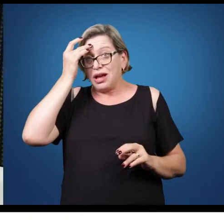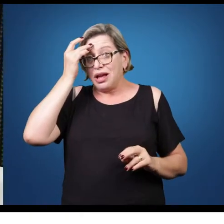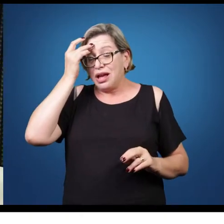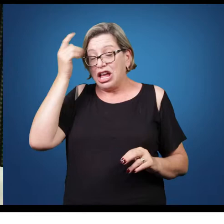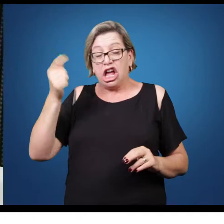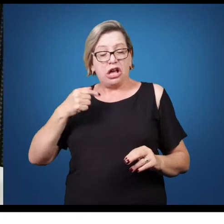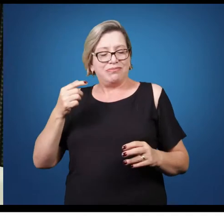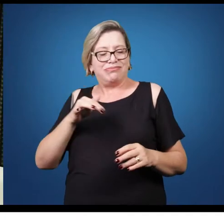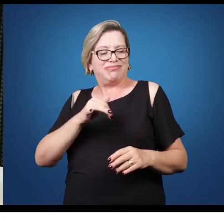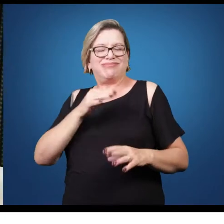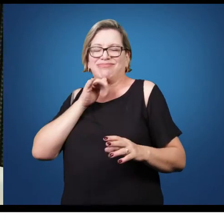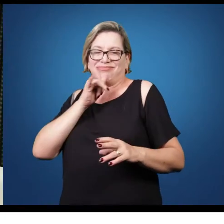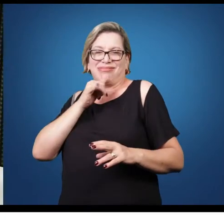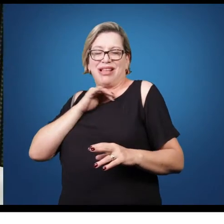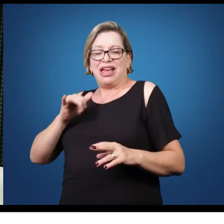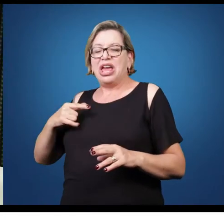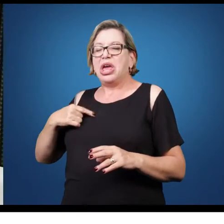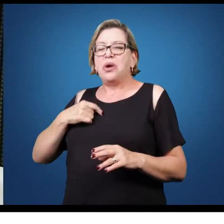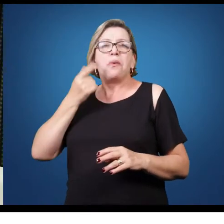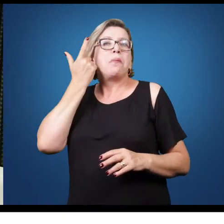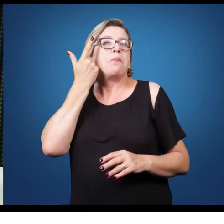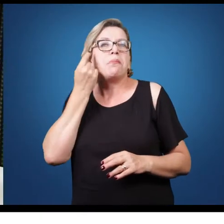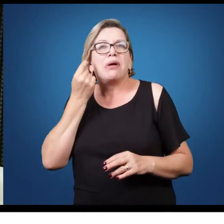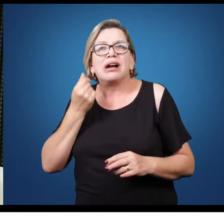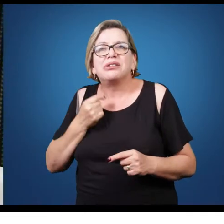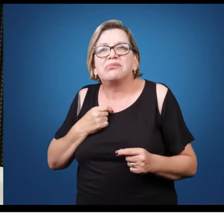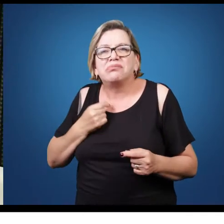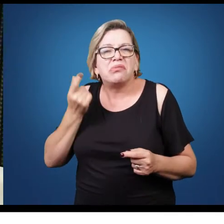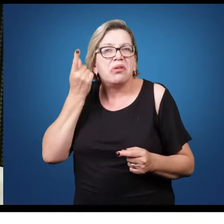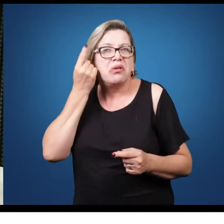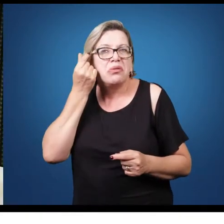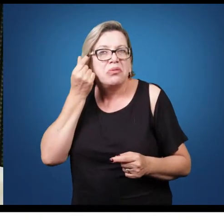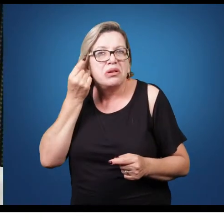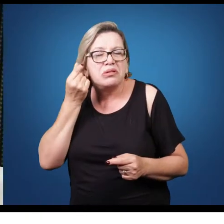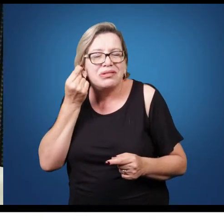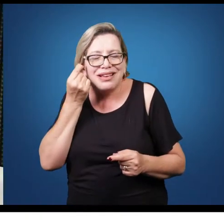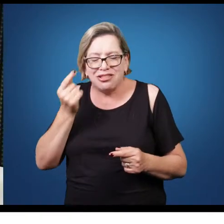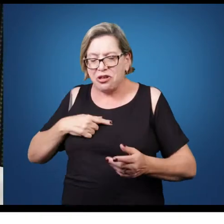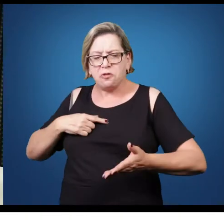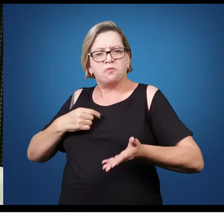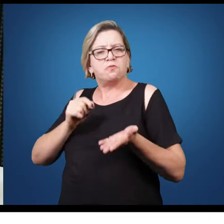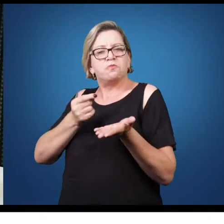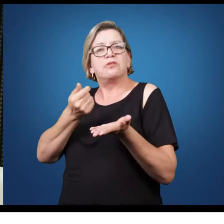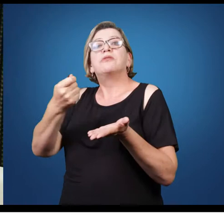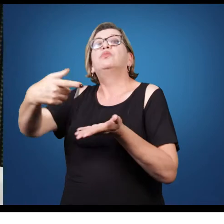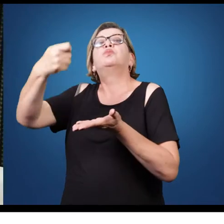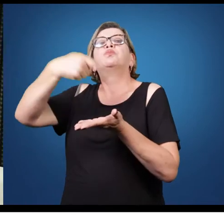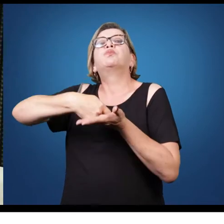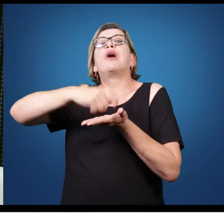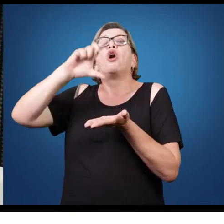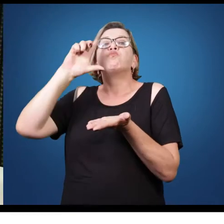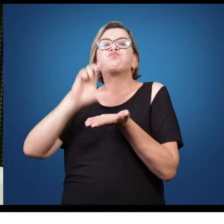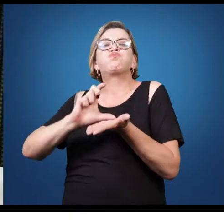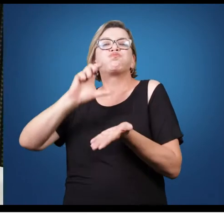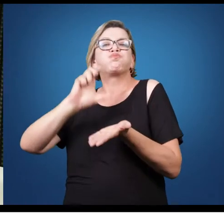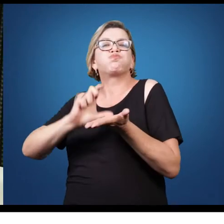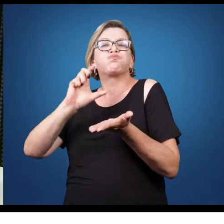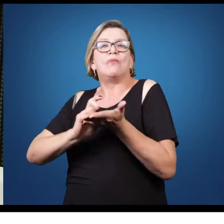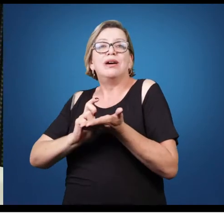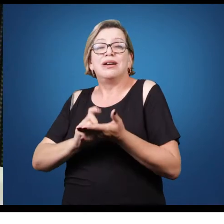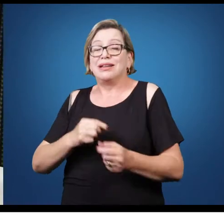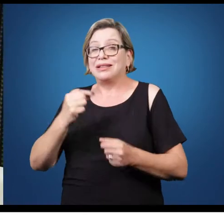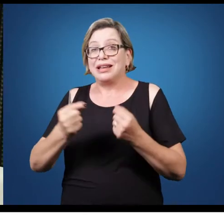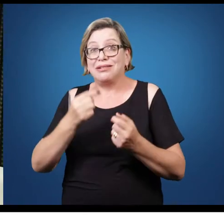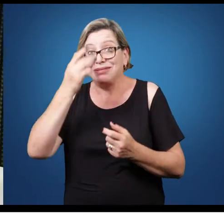sou o michael jackson eu cobro tanto tudo bem mas eu prefiro ver se todo dia e um cara só porque aí todo mundo vai comprar 10 ele caro produzir uma